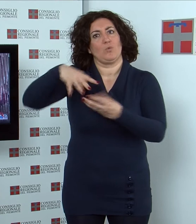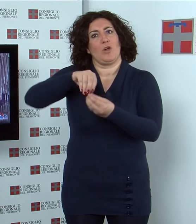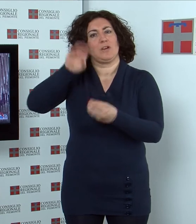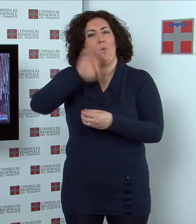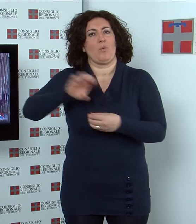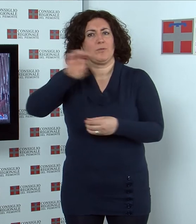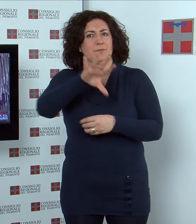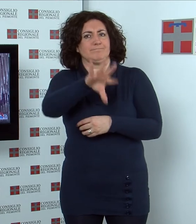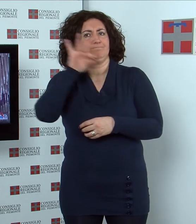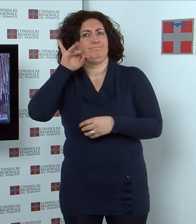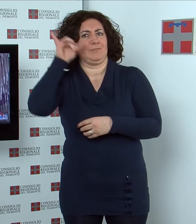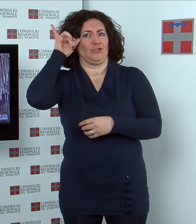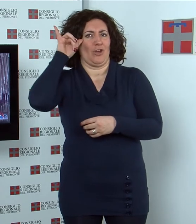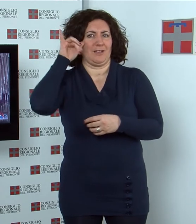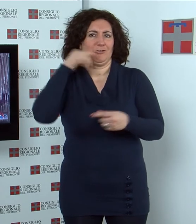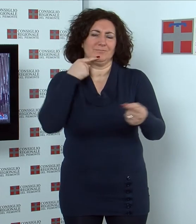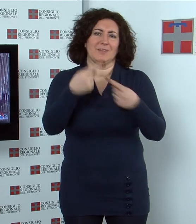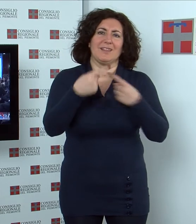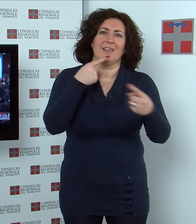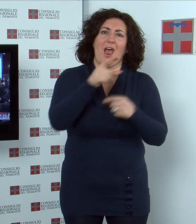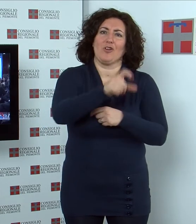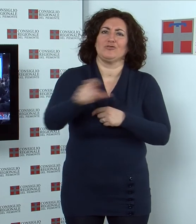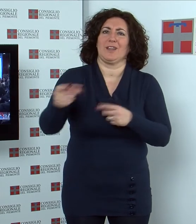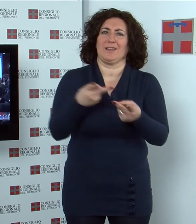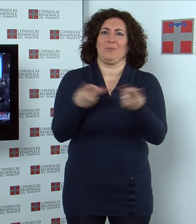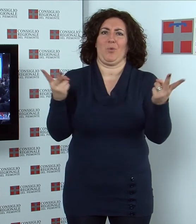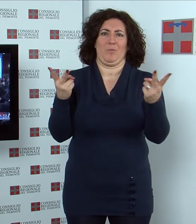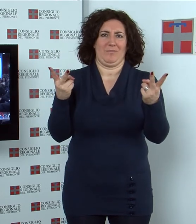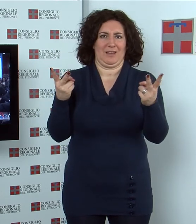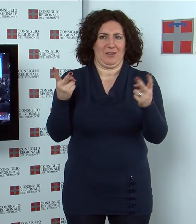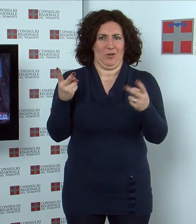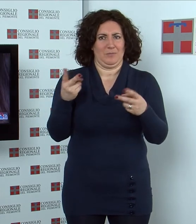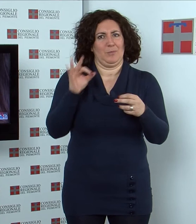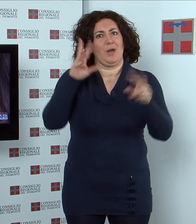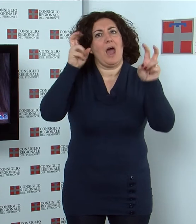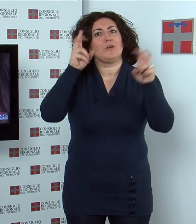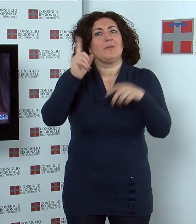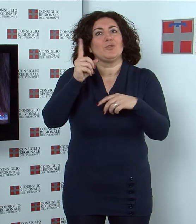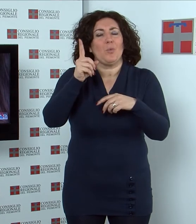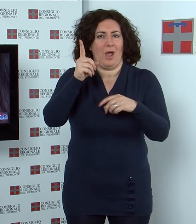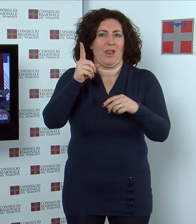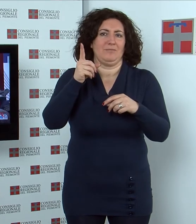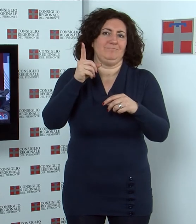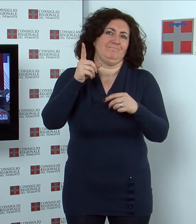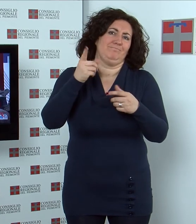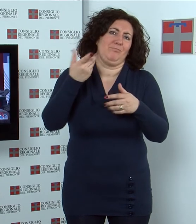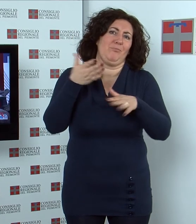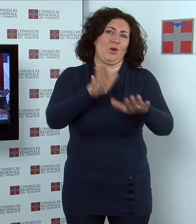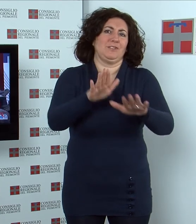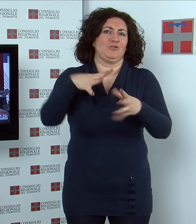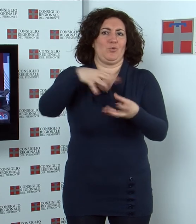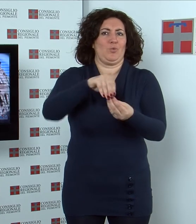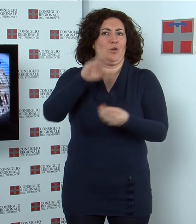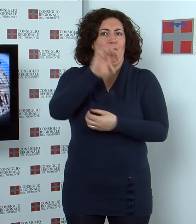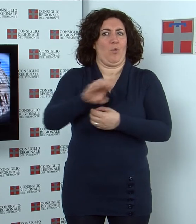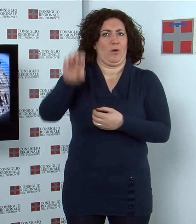con Cecilia Malmström, commissario degli affari interni, sul tema della protezione dell'Unione Europea. L'incontro si è svolto al Teatro Regio.